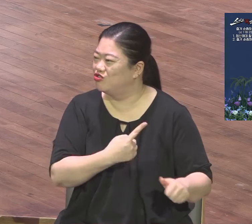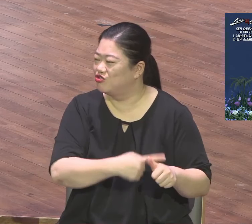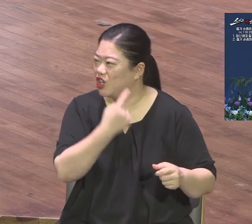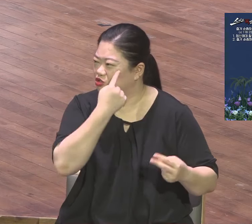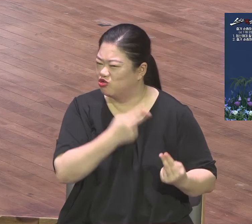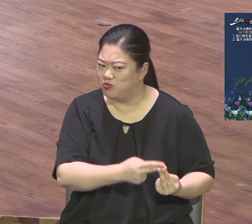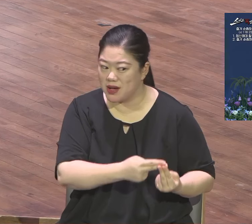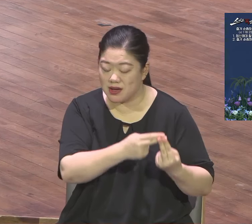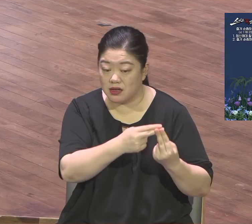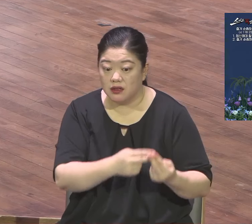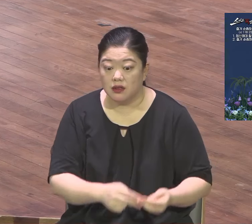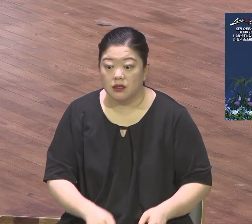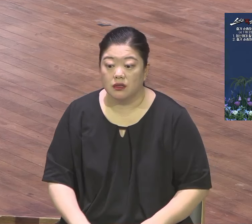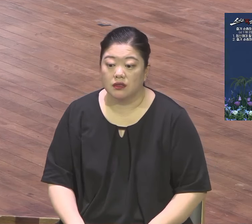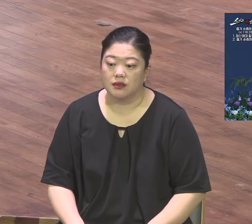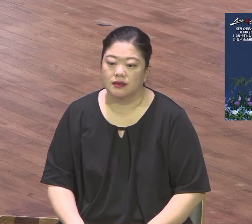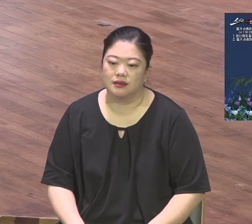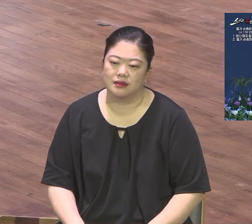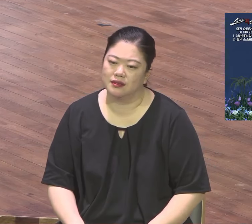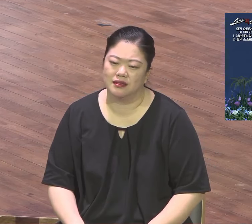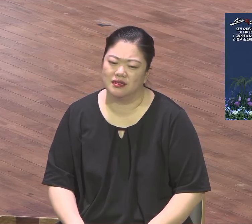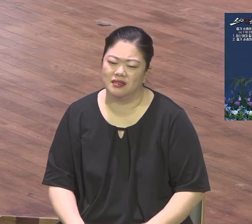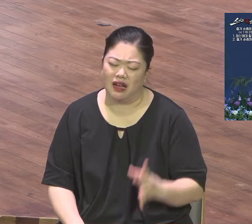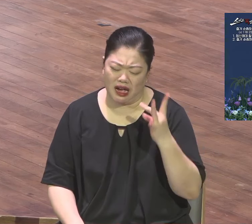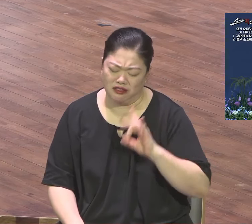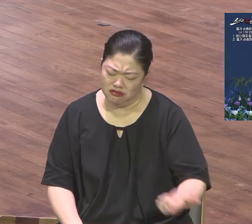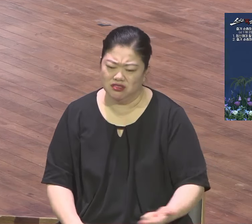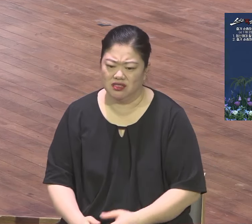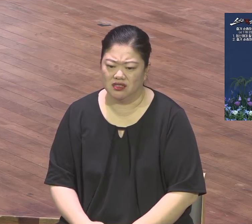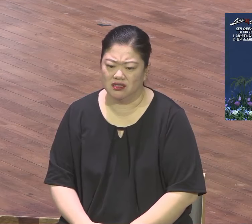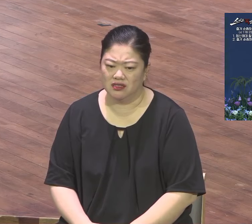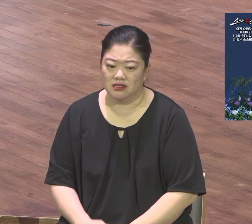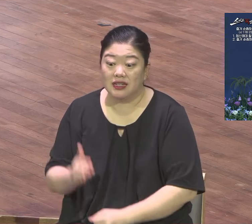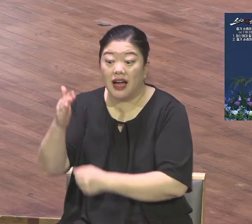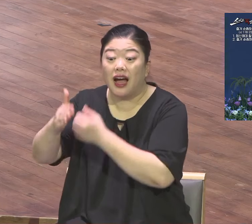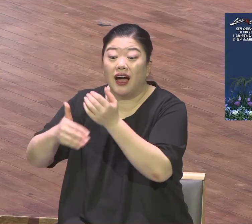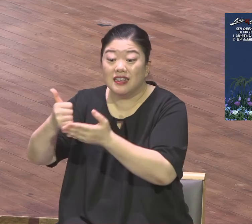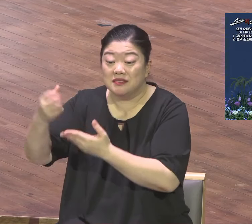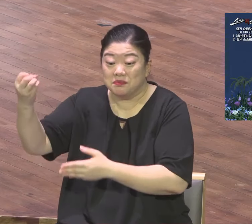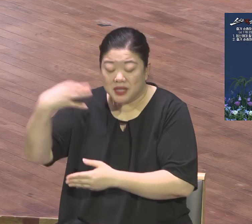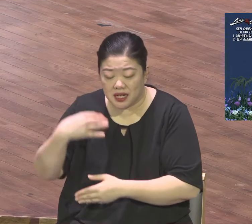긍휼을 베풀어 주시기 바랍니다. 일곱 번씩 이런 번치라 용서해 주라.